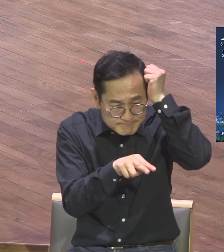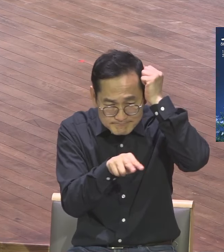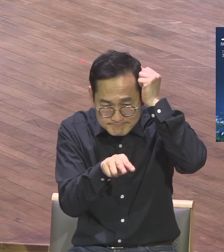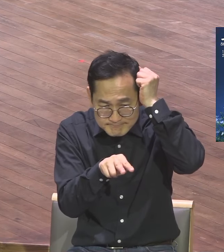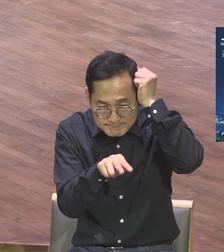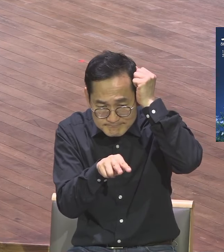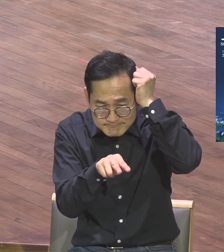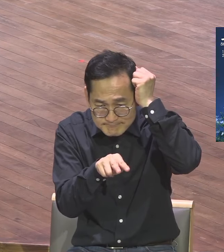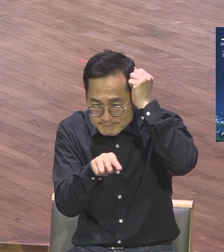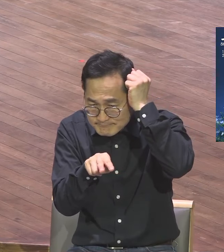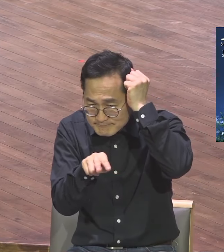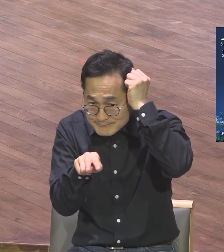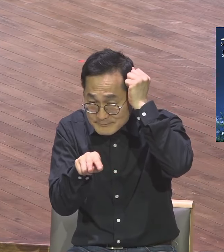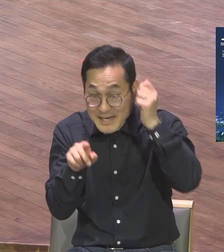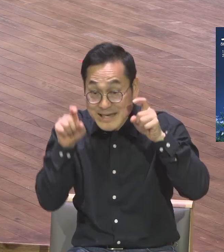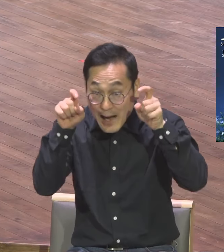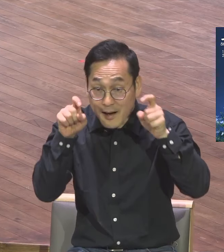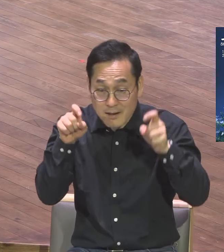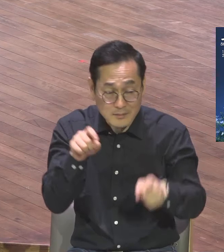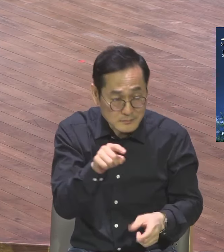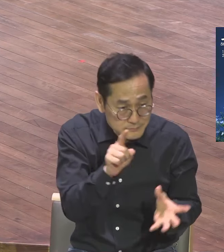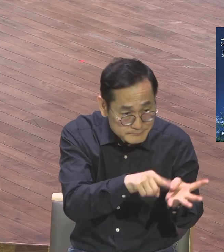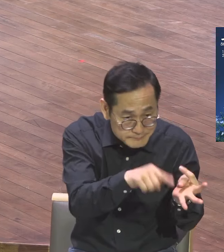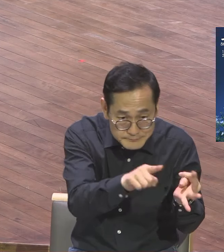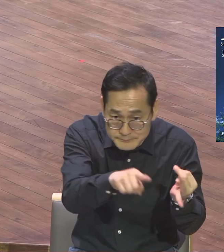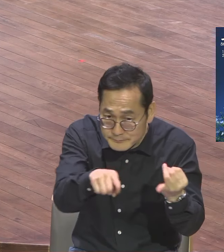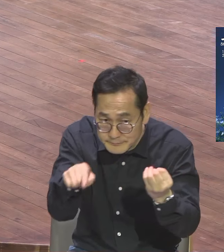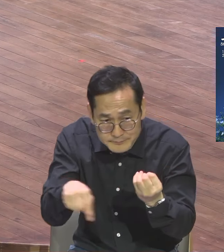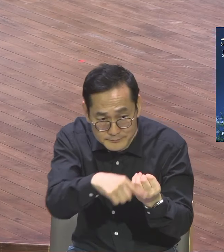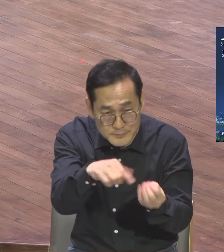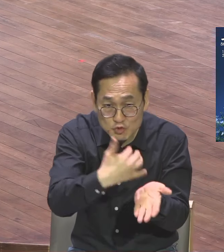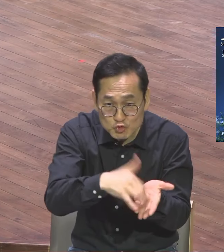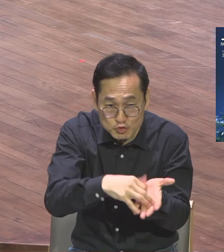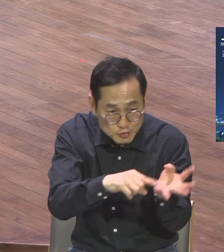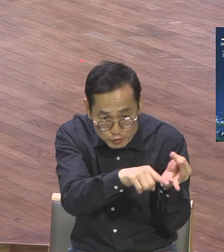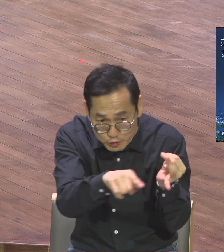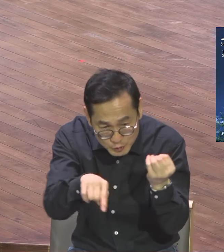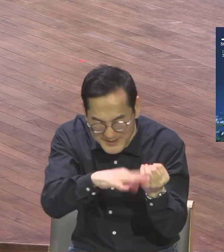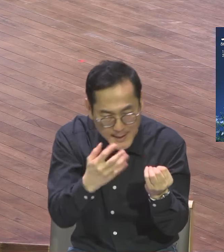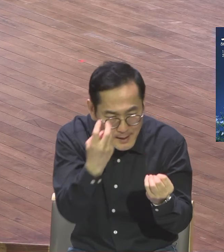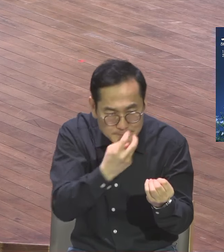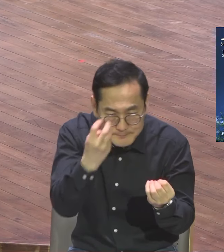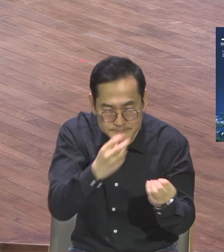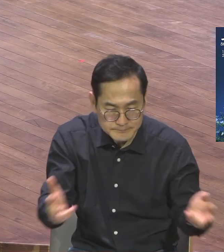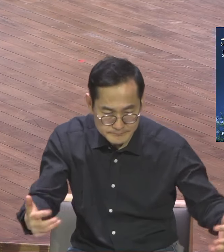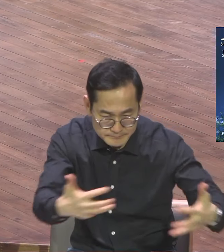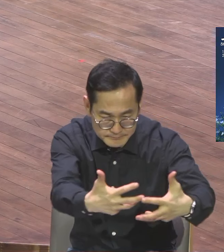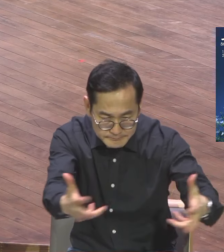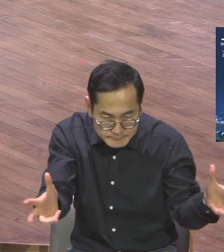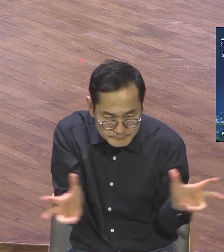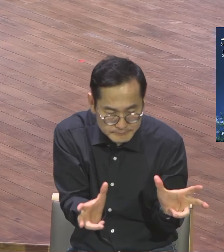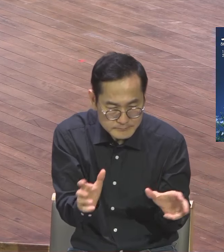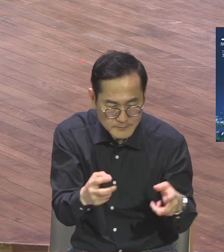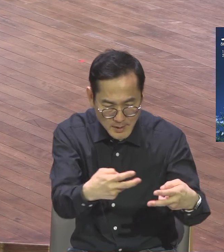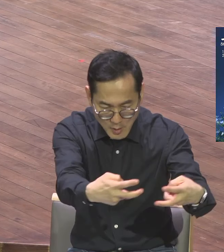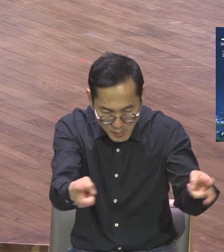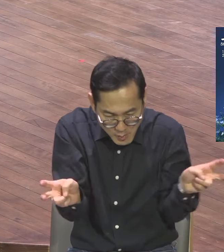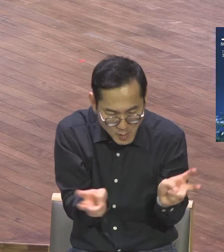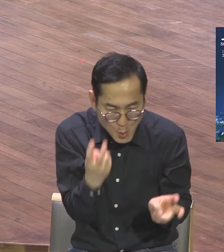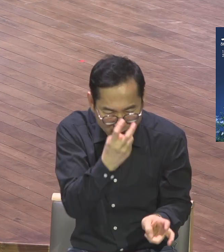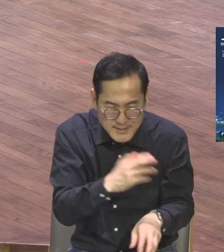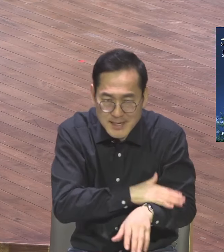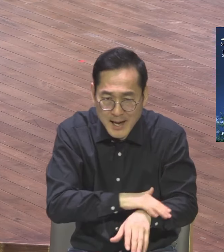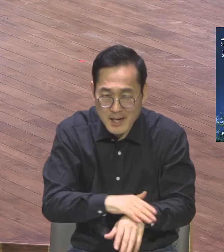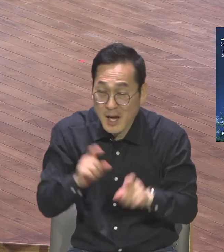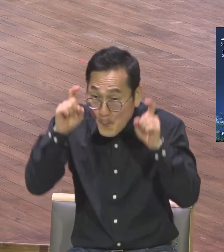세밀하게 숫자를 세워서 잃어버리지 않도록 주의해라 그런 말이에요. 그러니까 당시 목자들은요